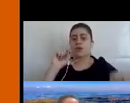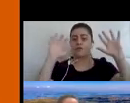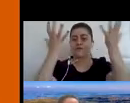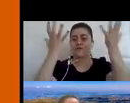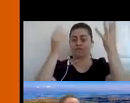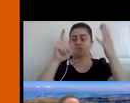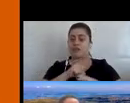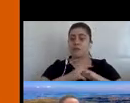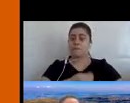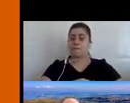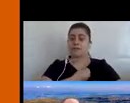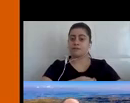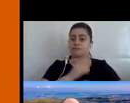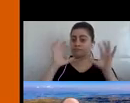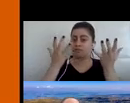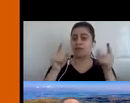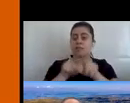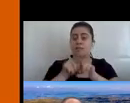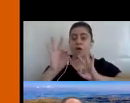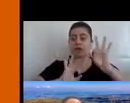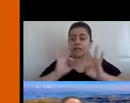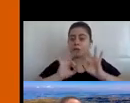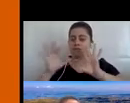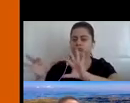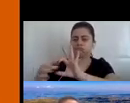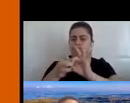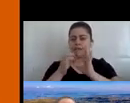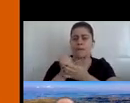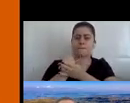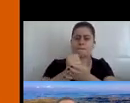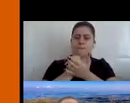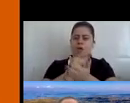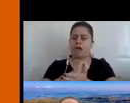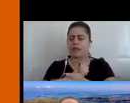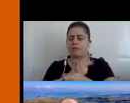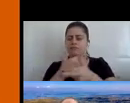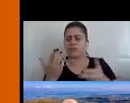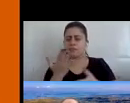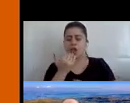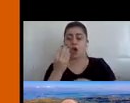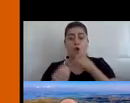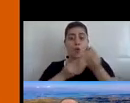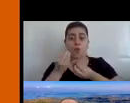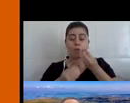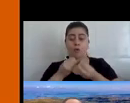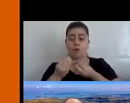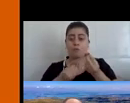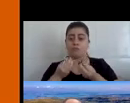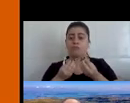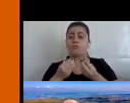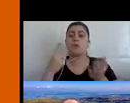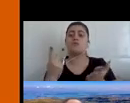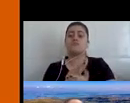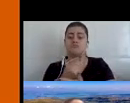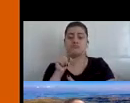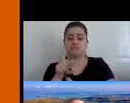as organizações de redes de apoio, trazendo essa questão da alimentação e como que isso, quais foram as consequências disso